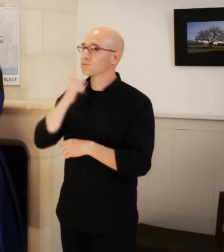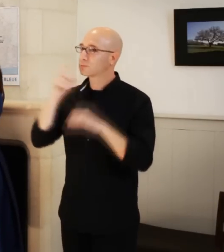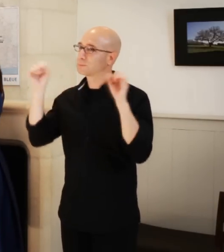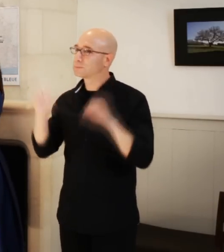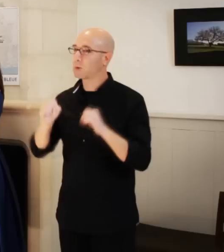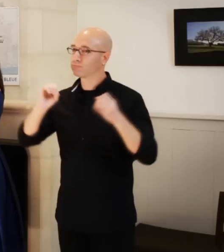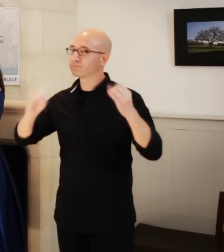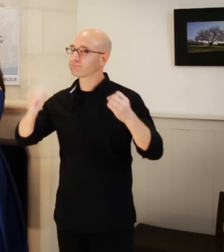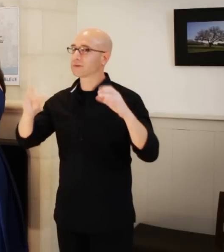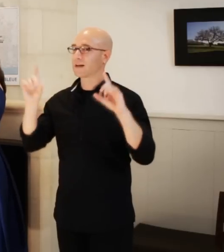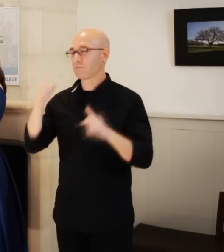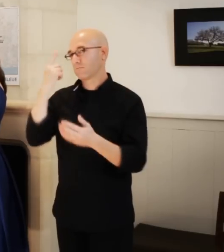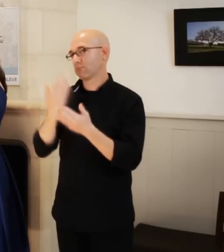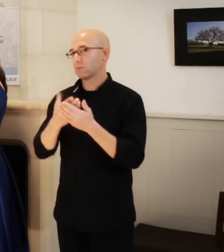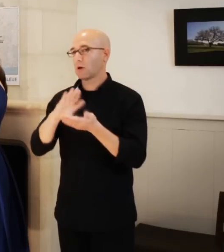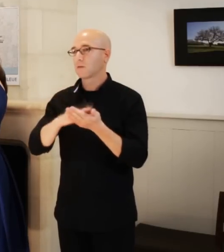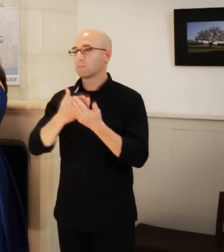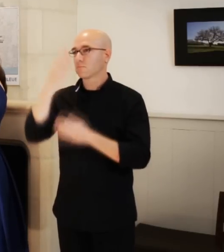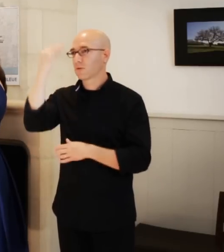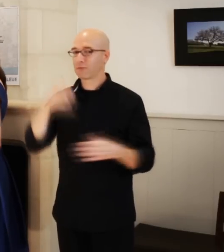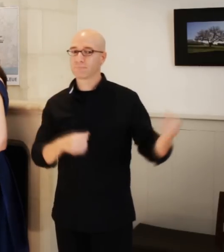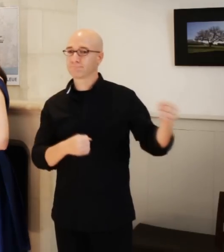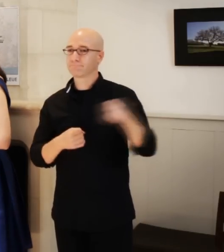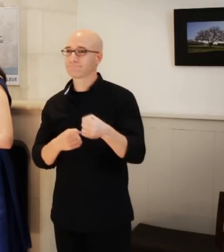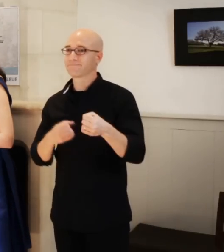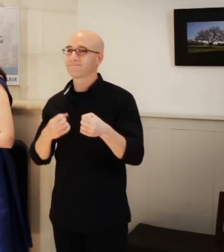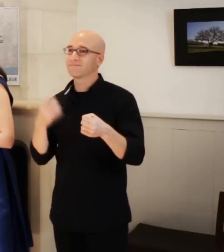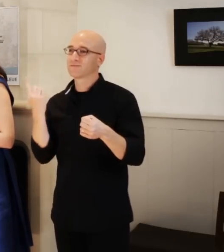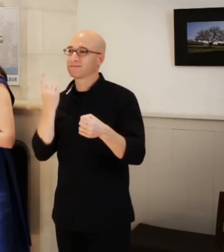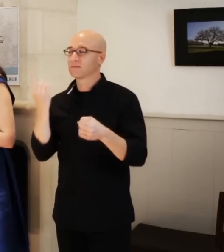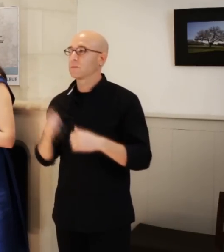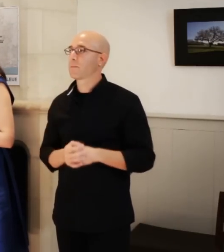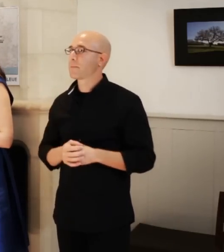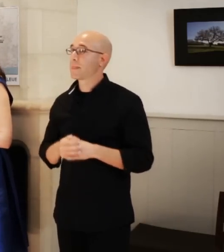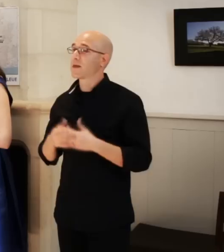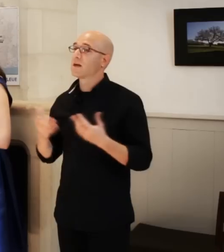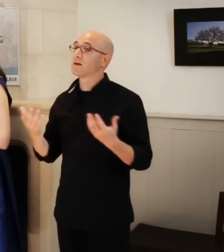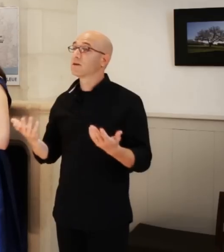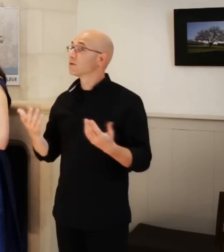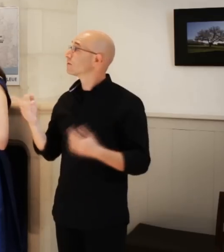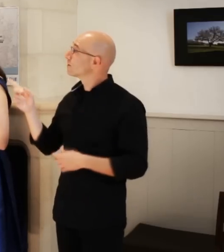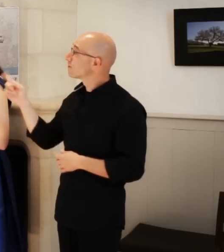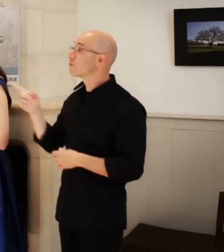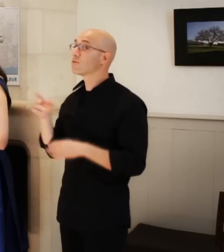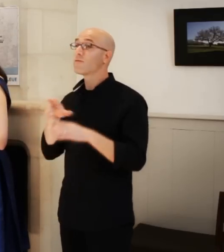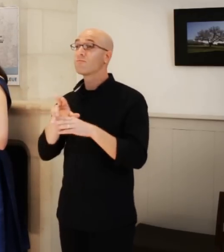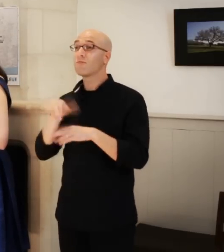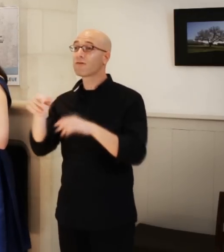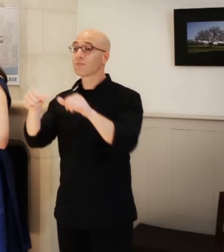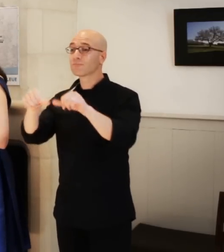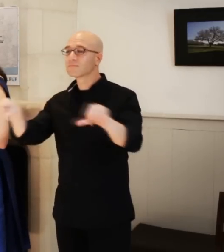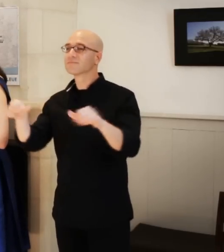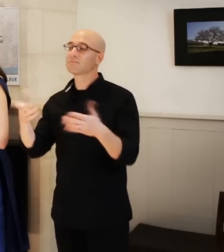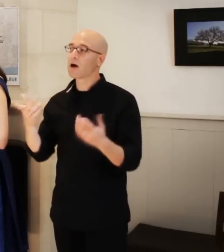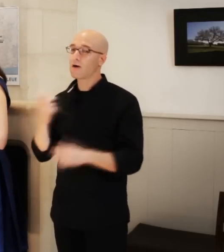on va vous laisser après découvrir un petit peu l'exposition, si ce n'est pas le cas, ou prendre un petit verre. On a été très, très heureux d'être